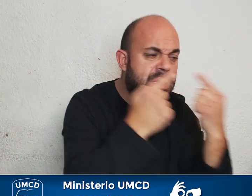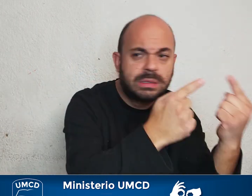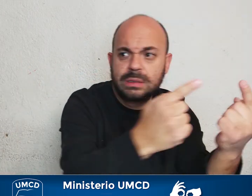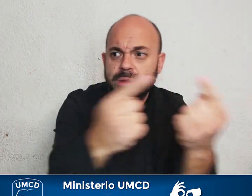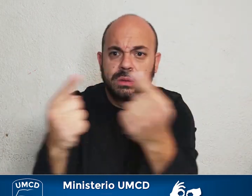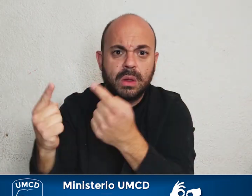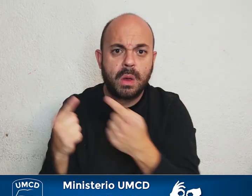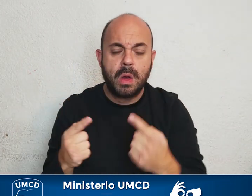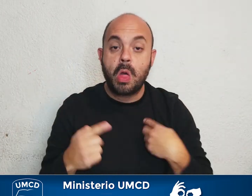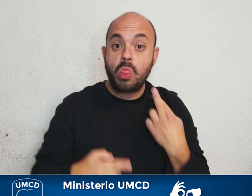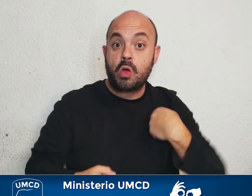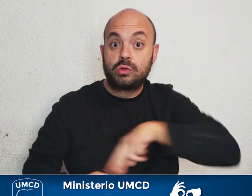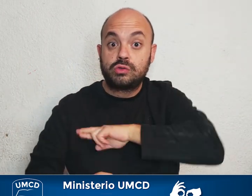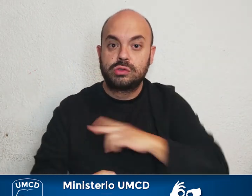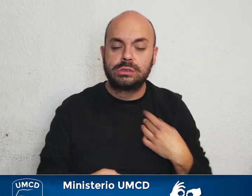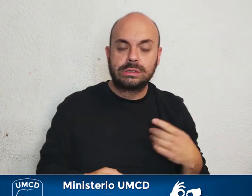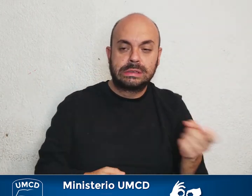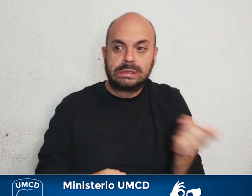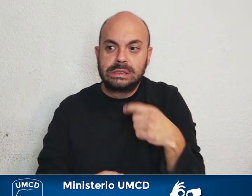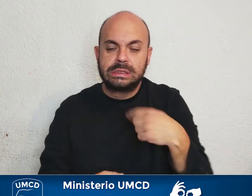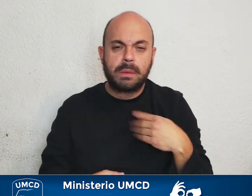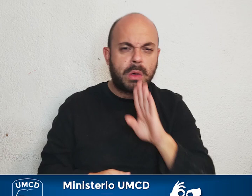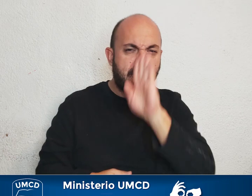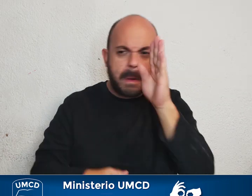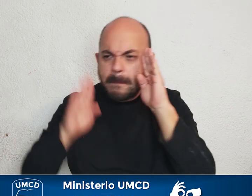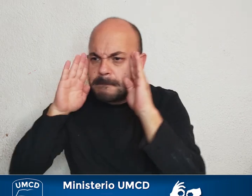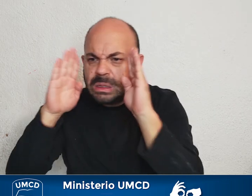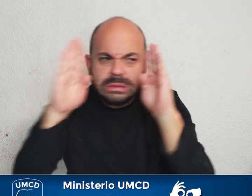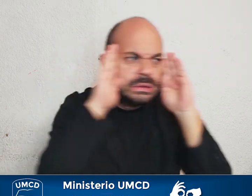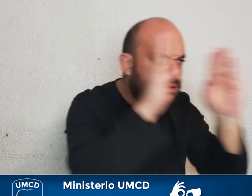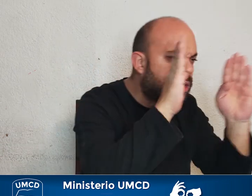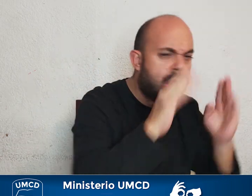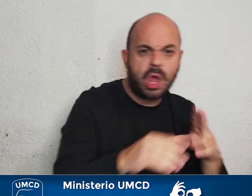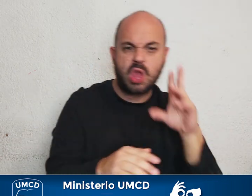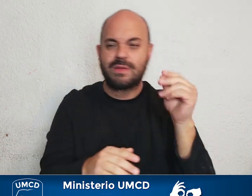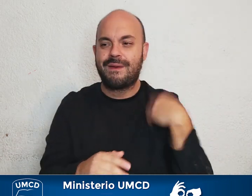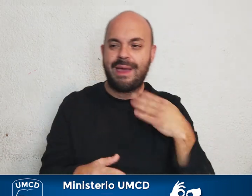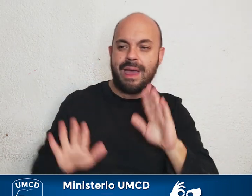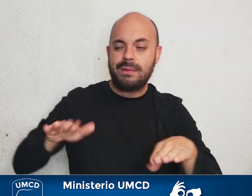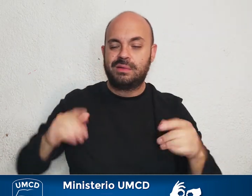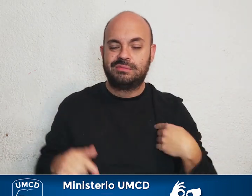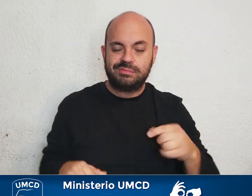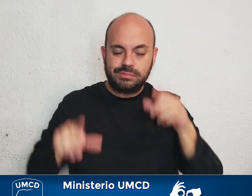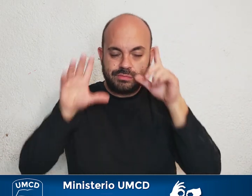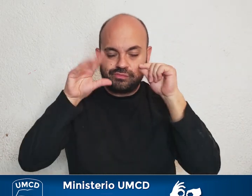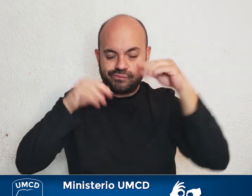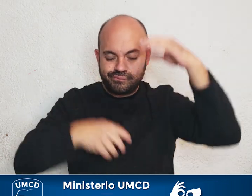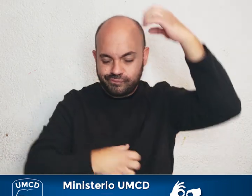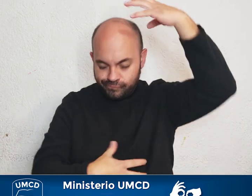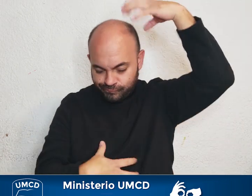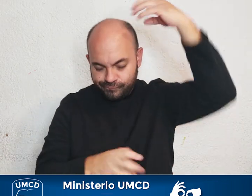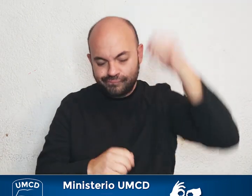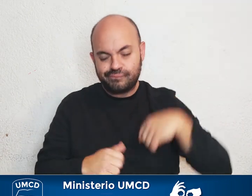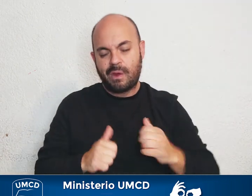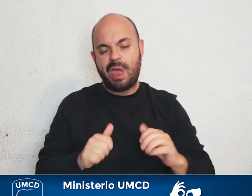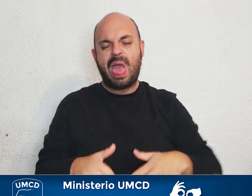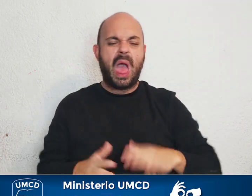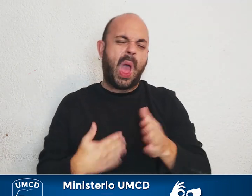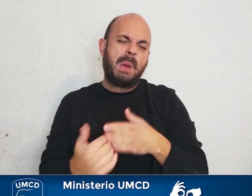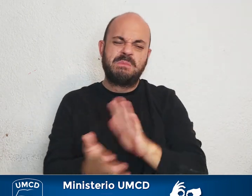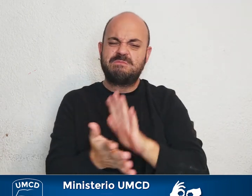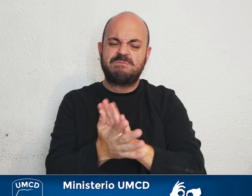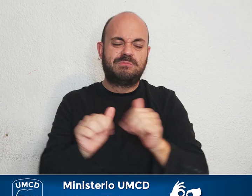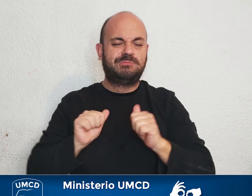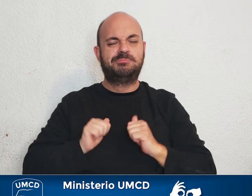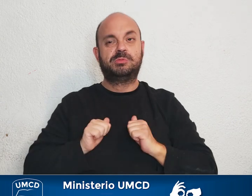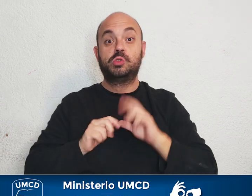O sea, nosotros tenemos que estar atentos a lo que está pasando día a día, porque puede ser de que este sea el